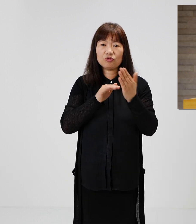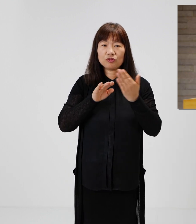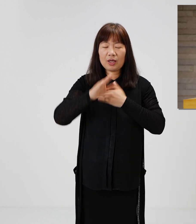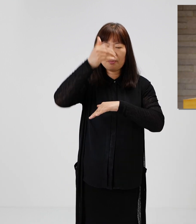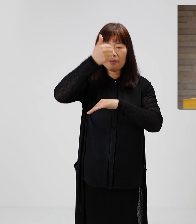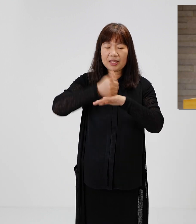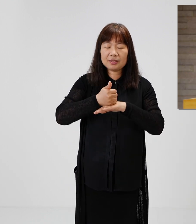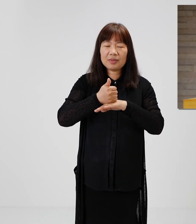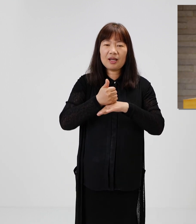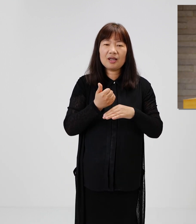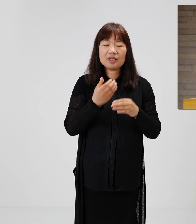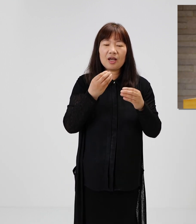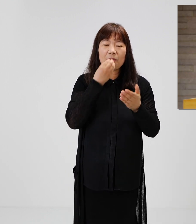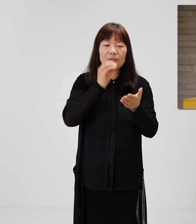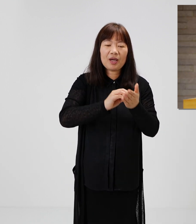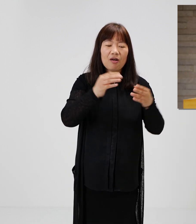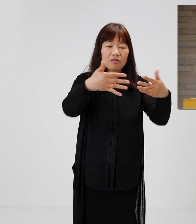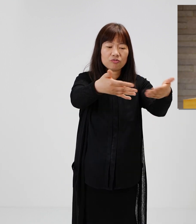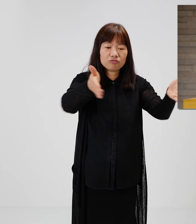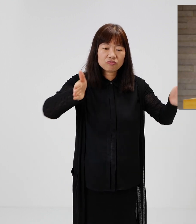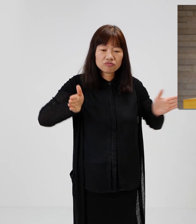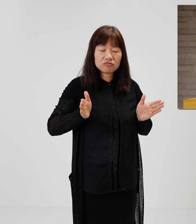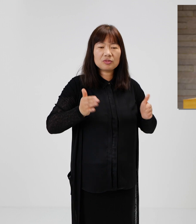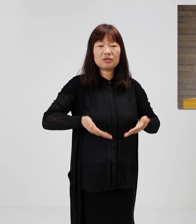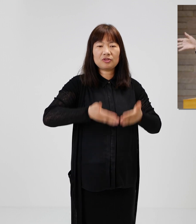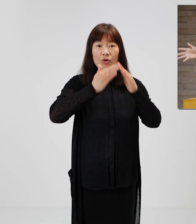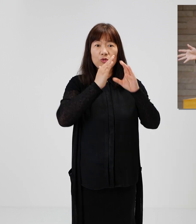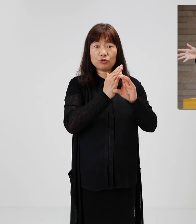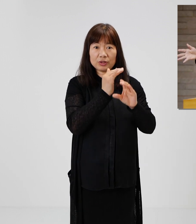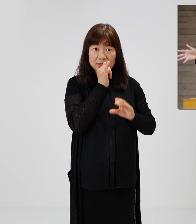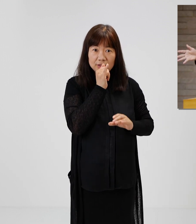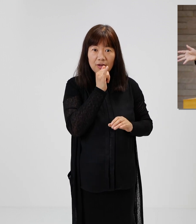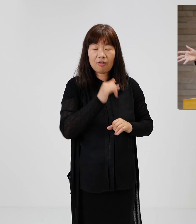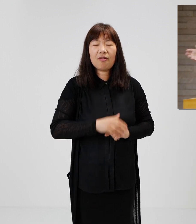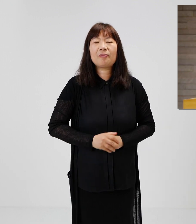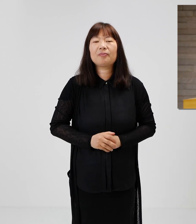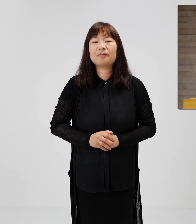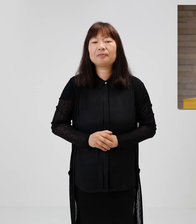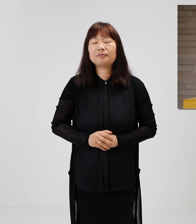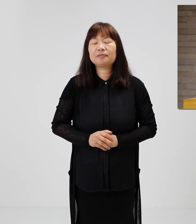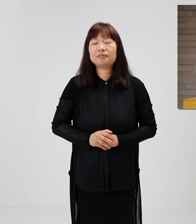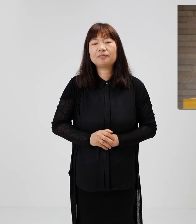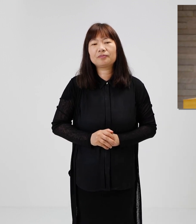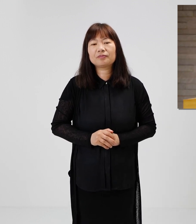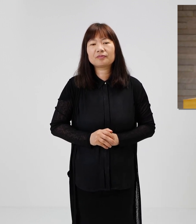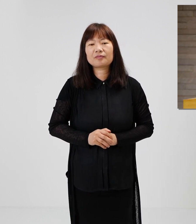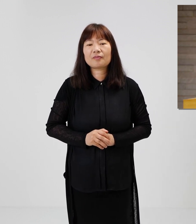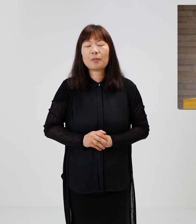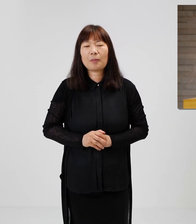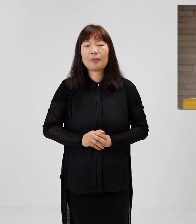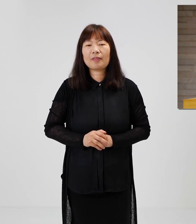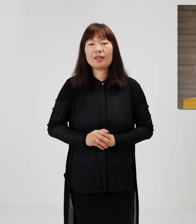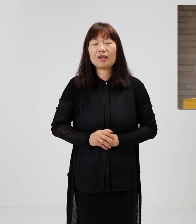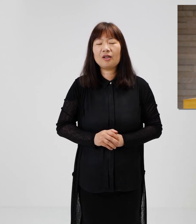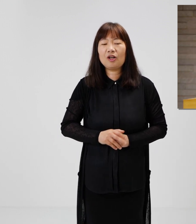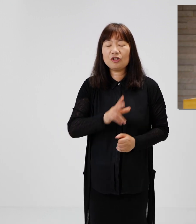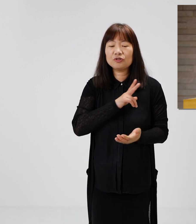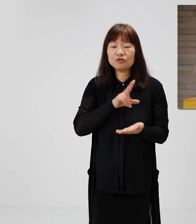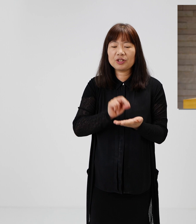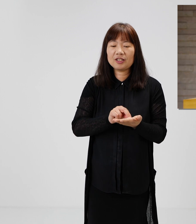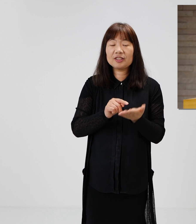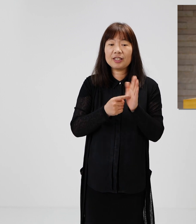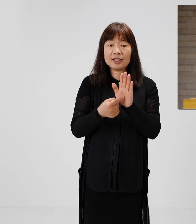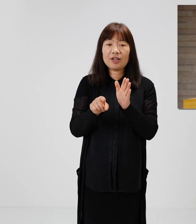마무리로 성곽을 지어야 될 거 아니에요. 그러니까 이것은 그 다음에 일어난 일을 소급해서 어떤 주제적